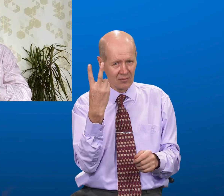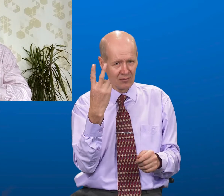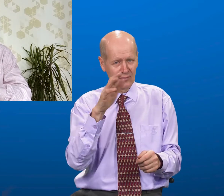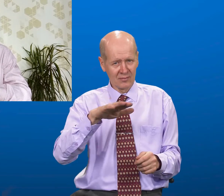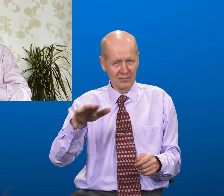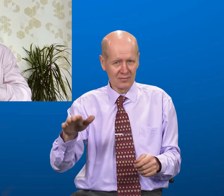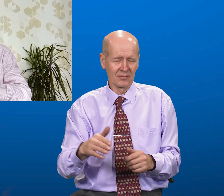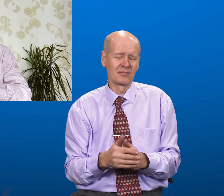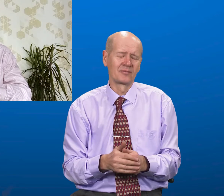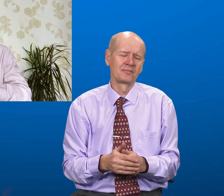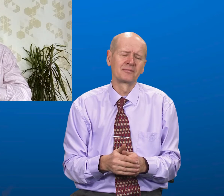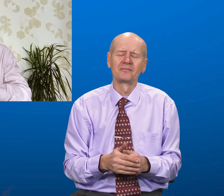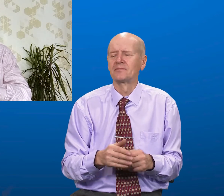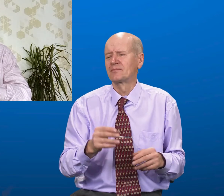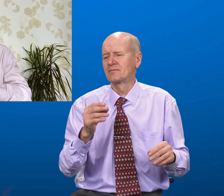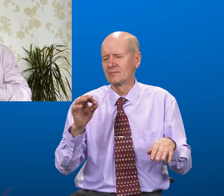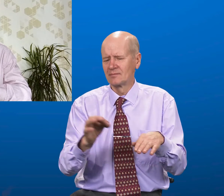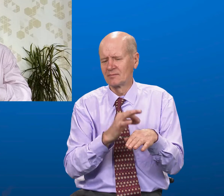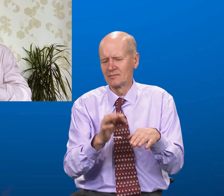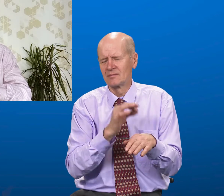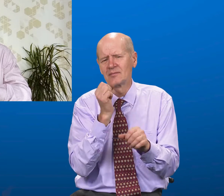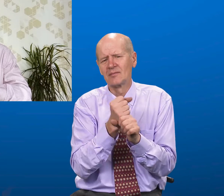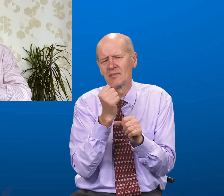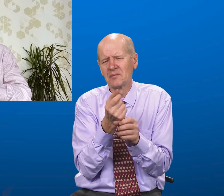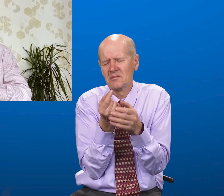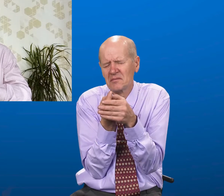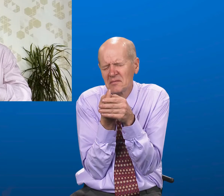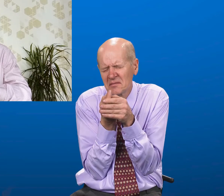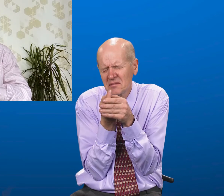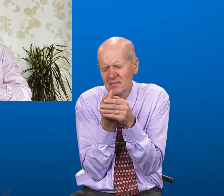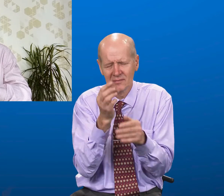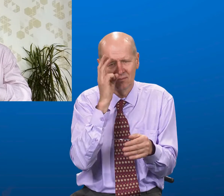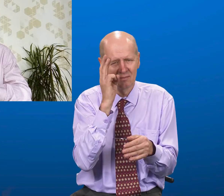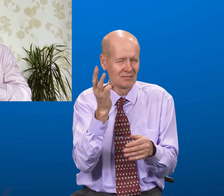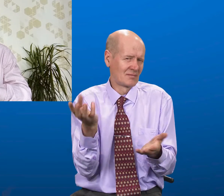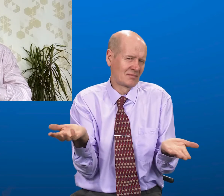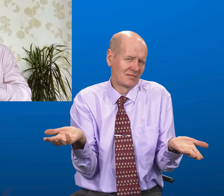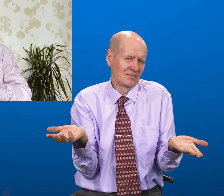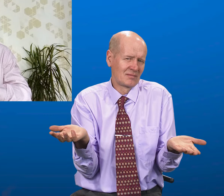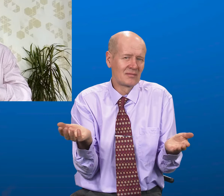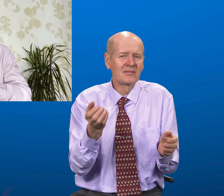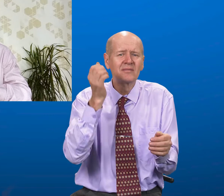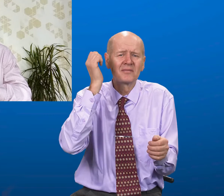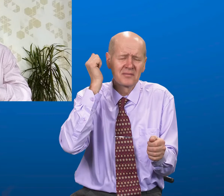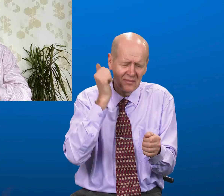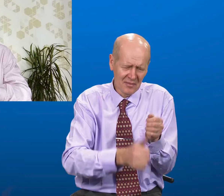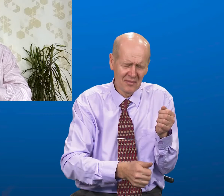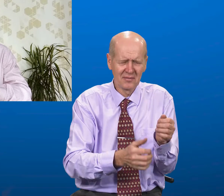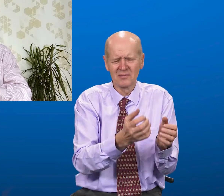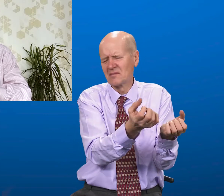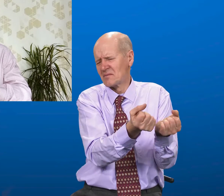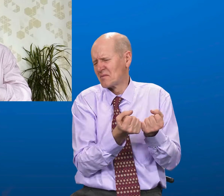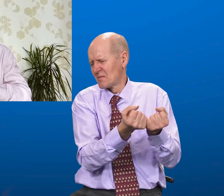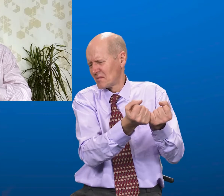в семье было 2 детей. Супруга также работала, но получала мизерную зарплату, а в то время ее